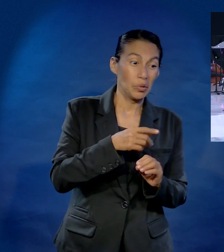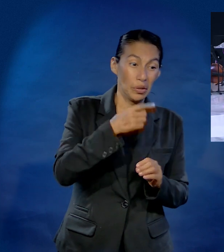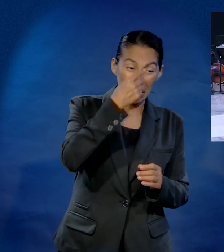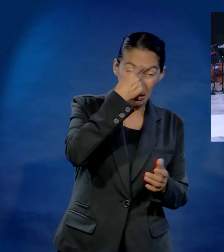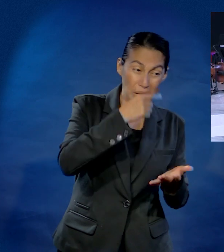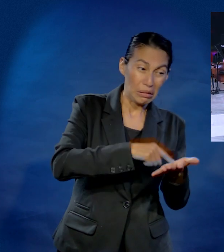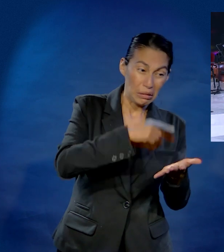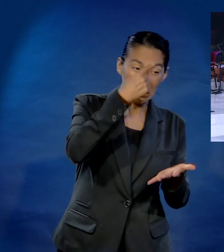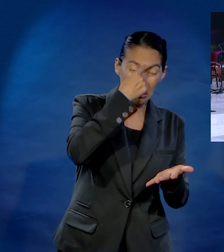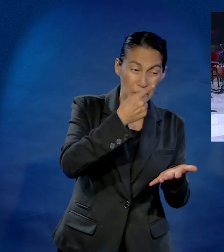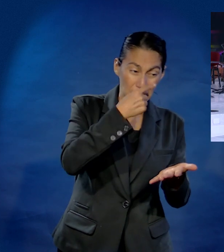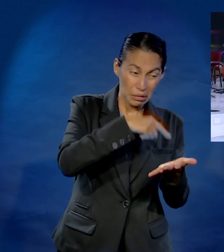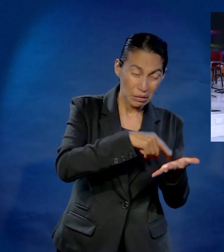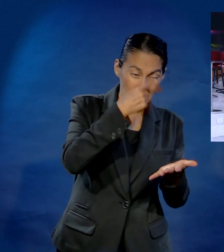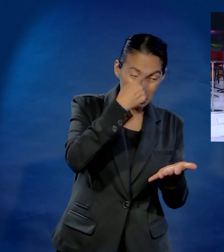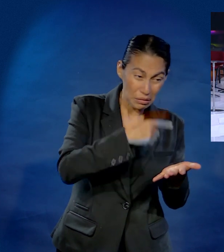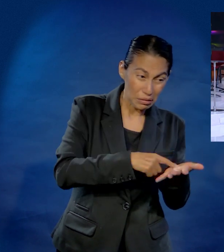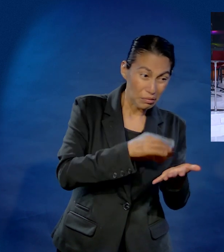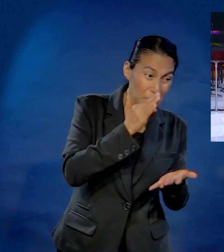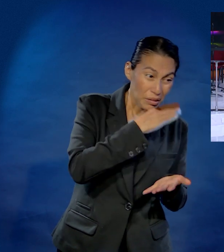Y que no descubras al final